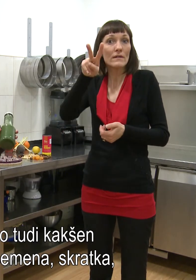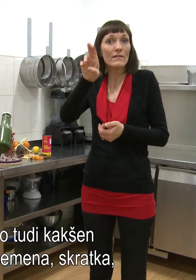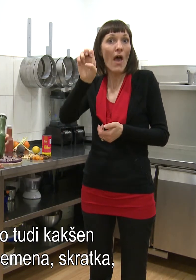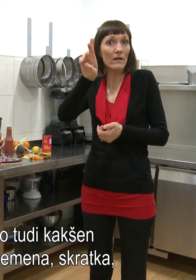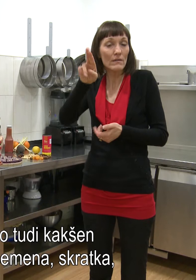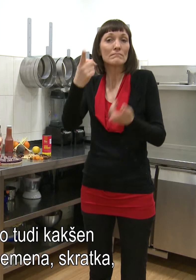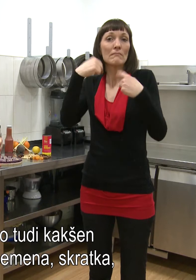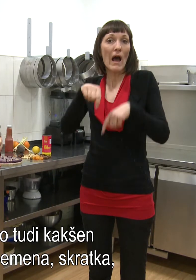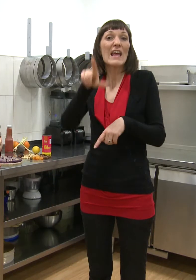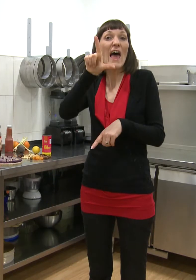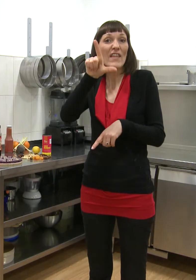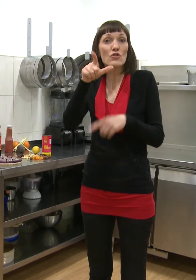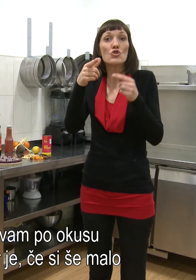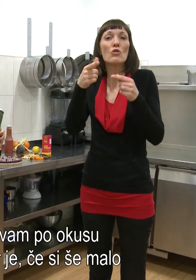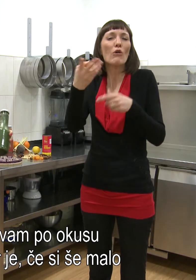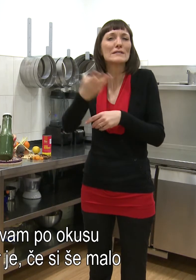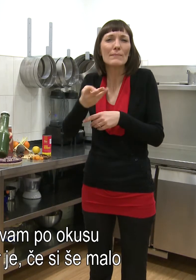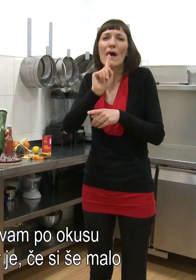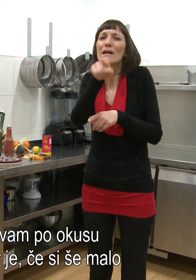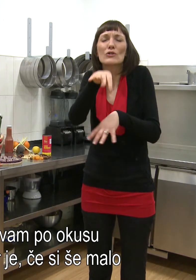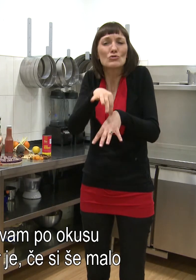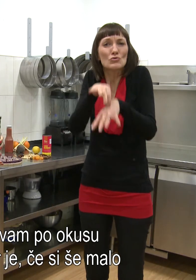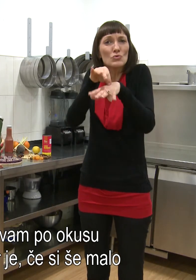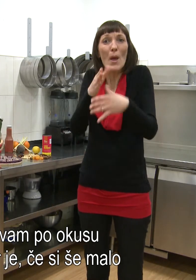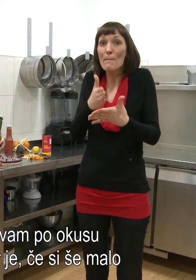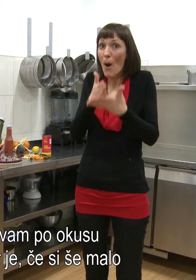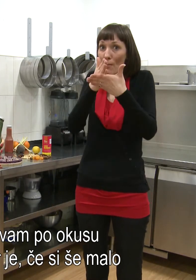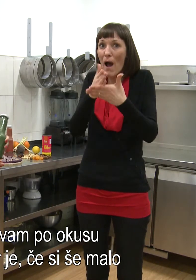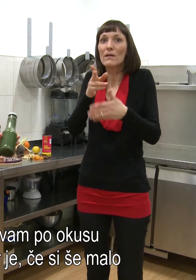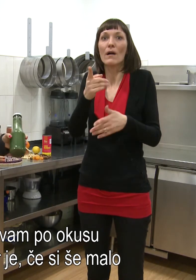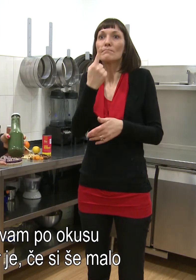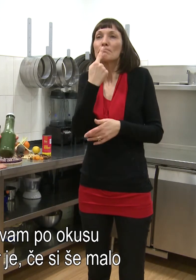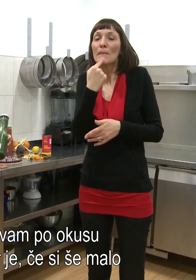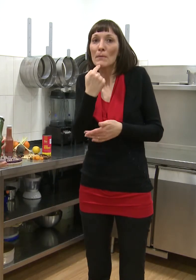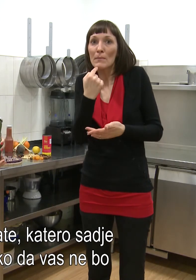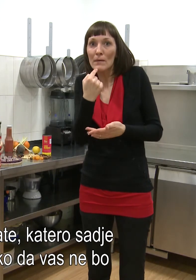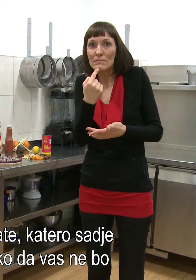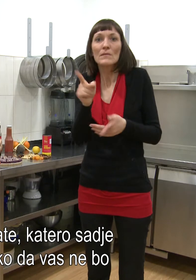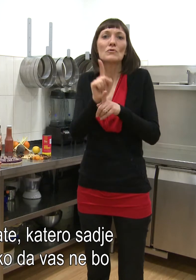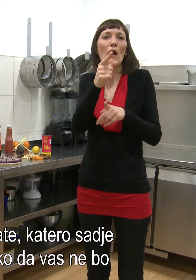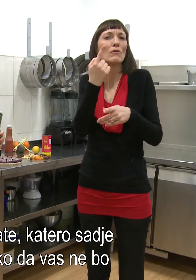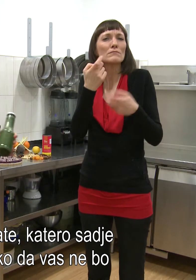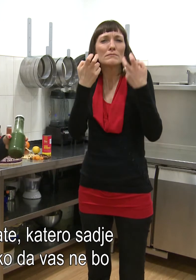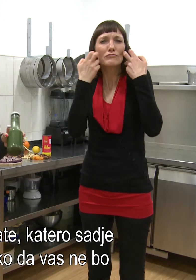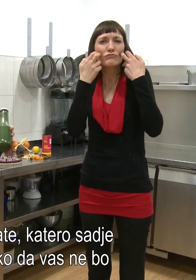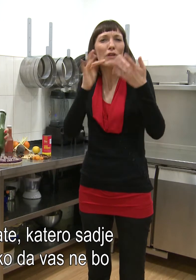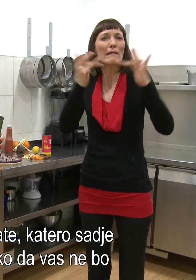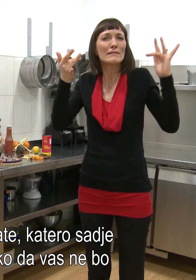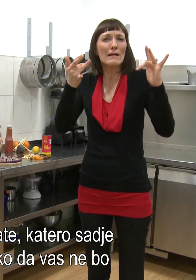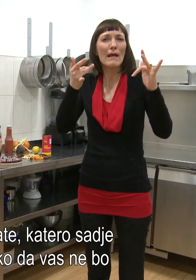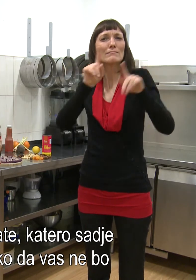lanena semena, skratka, kar vi čutite, da vam po okusu odgovarja. Super je, če si še malo recepte pogledate, katero